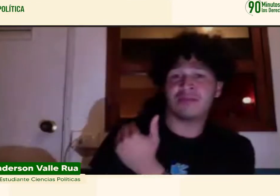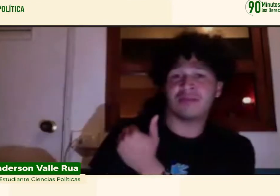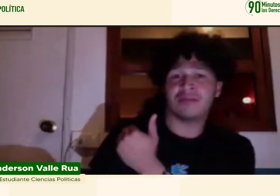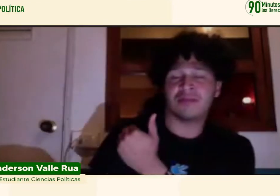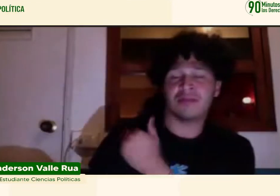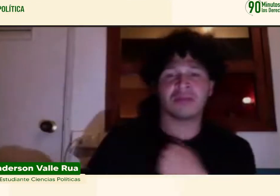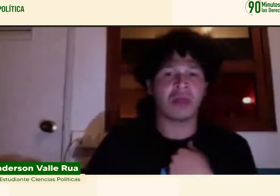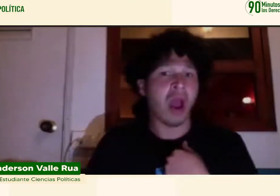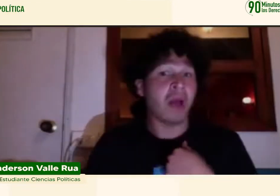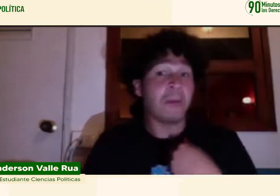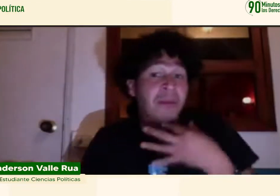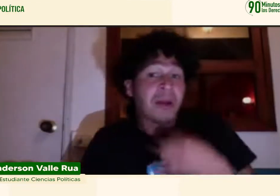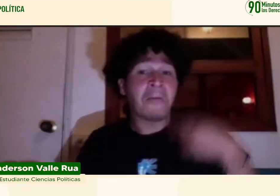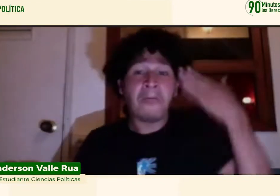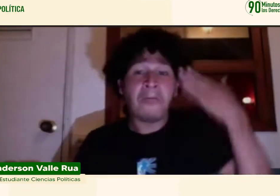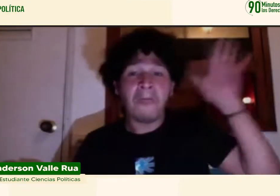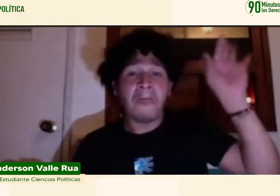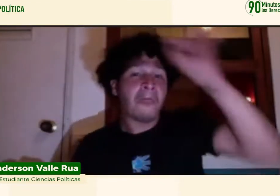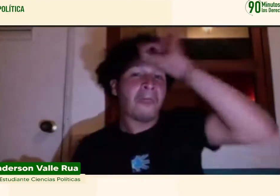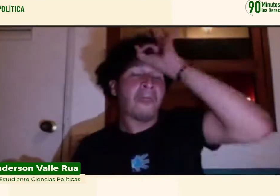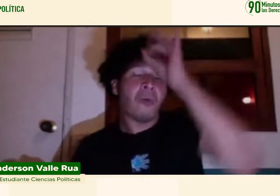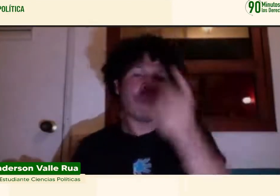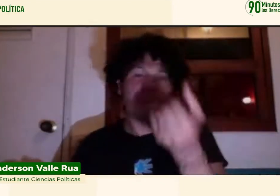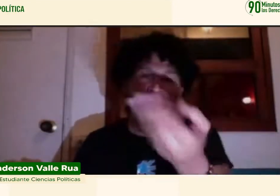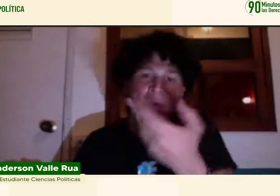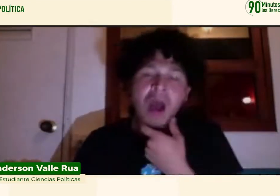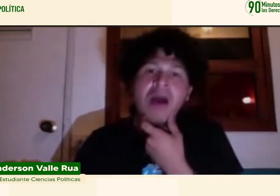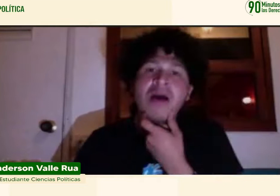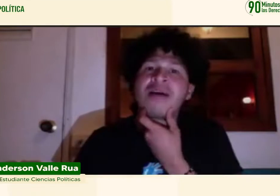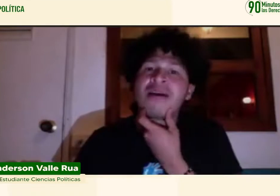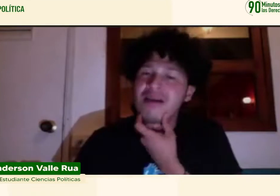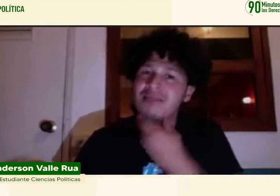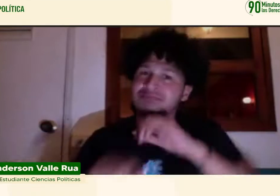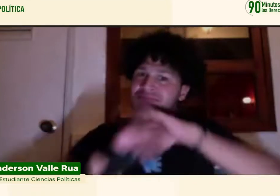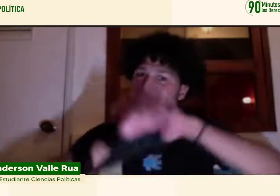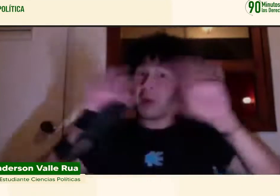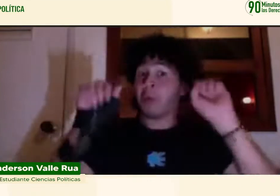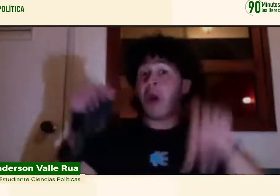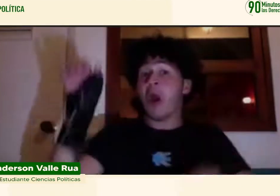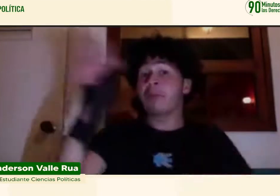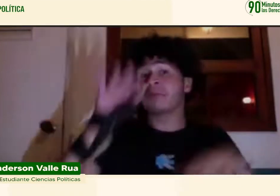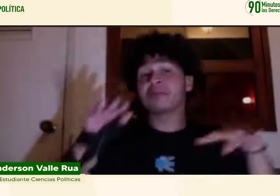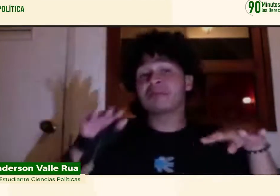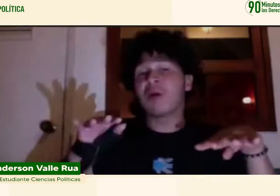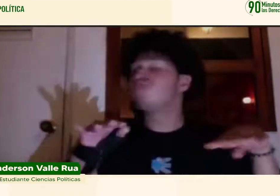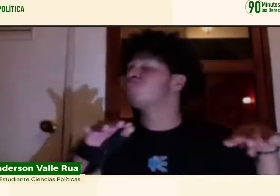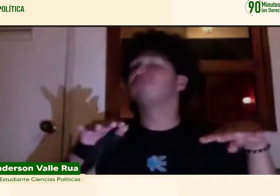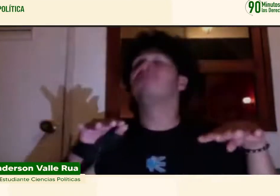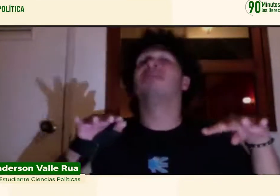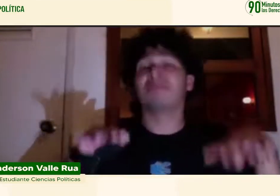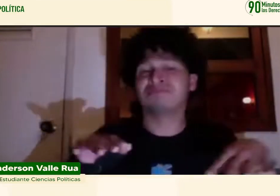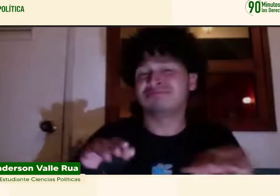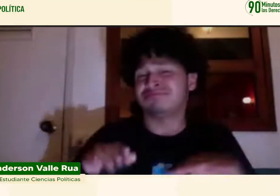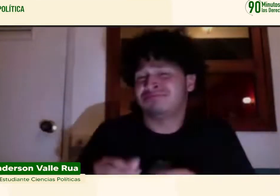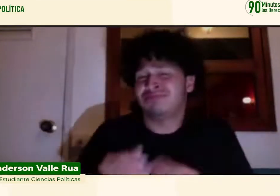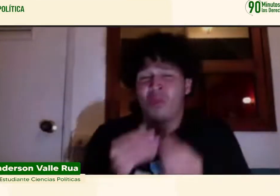a partir de allí de este llamado que hace algún candidato y creo que es súper supremamente claro la